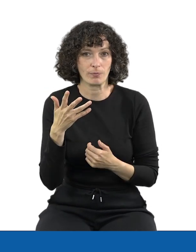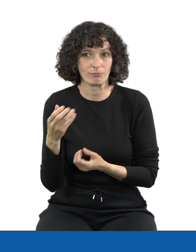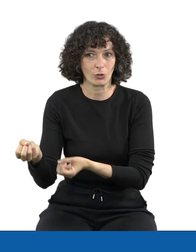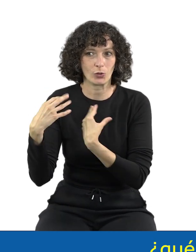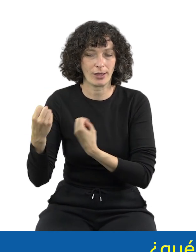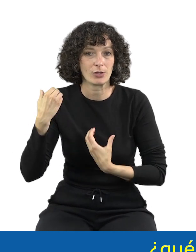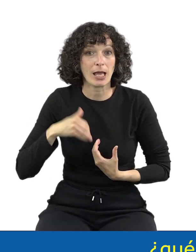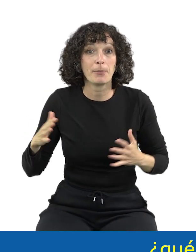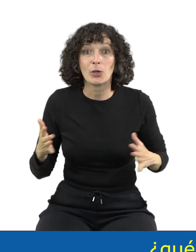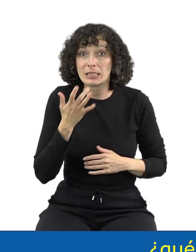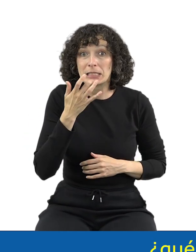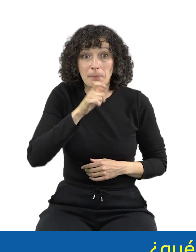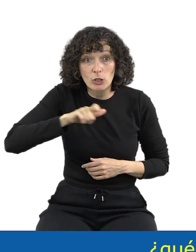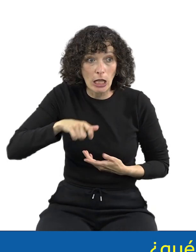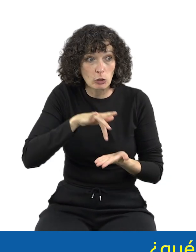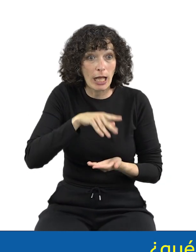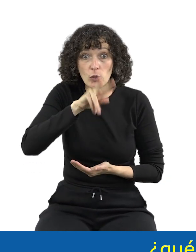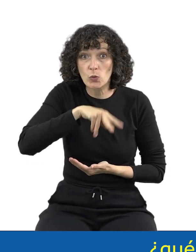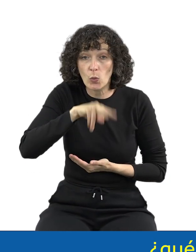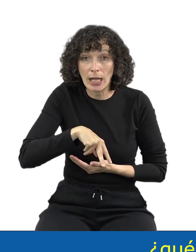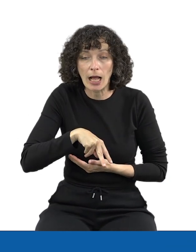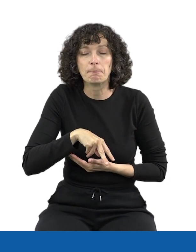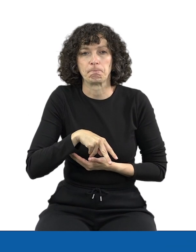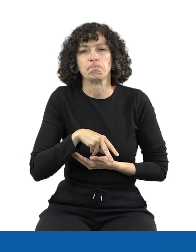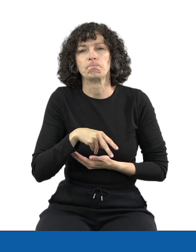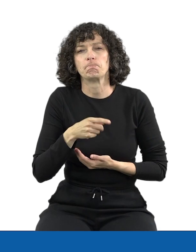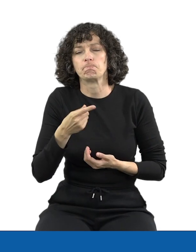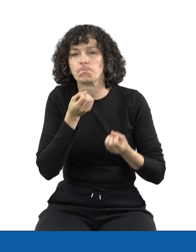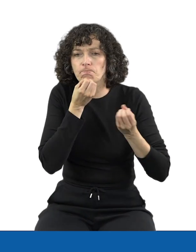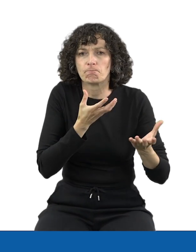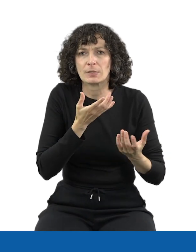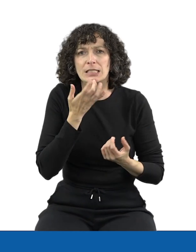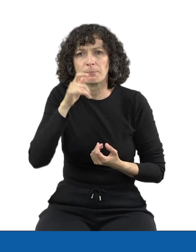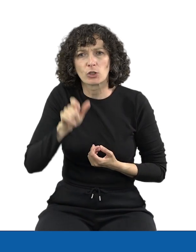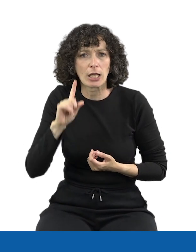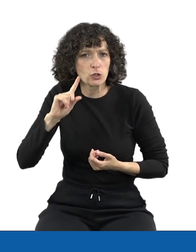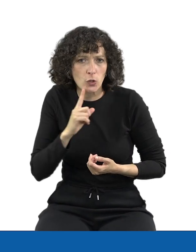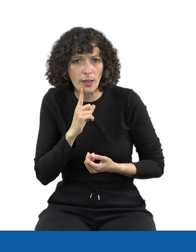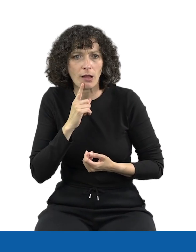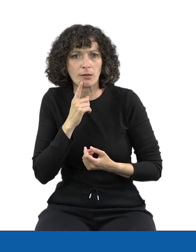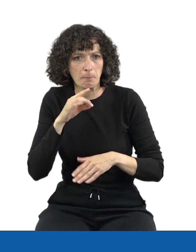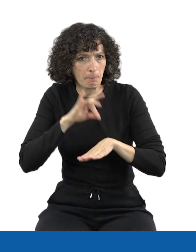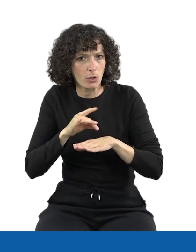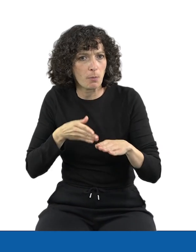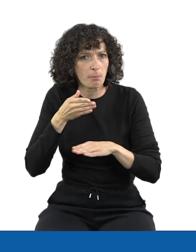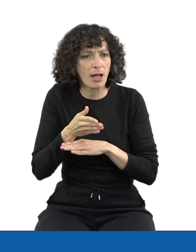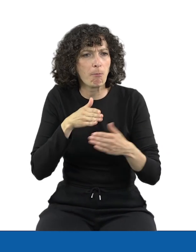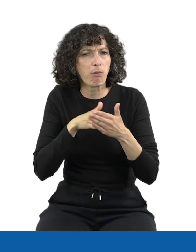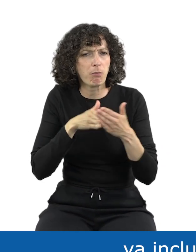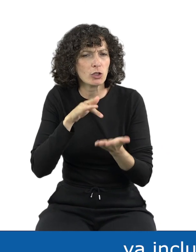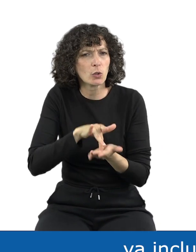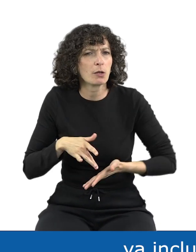no lo vive, ¿qué barreras reales se encuentra hoy una persona sorda cuando entra a una consulta médica? Bueno, pues mira, para